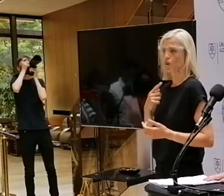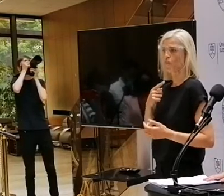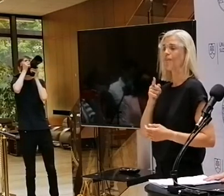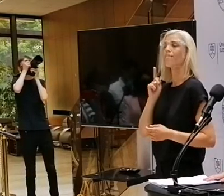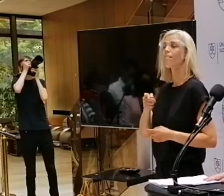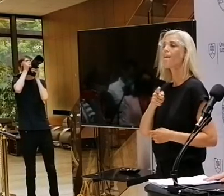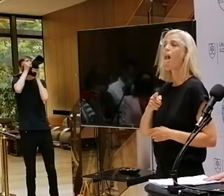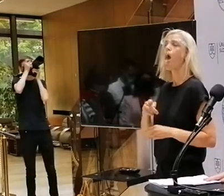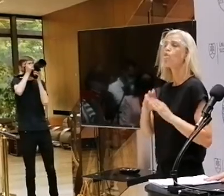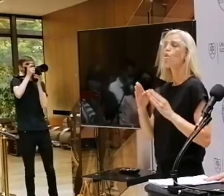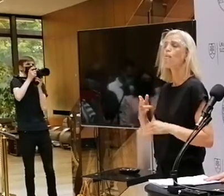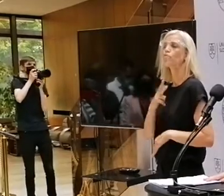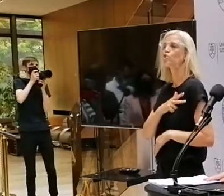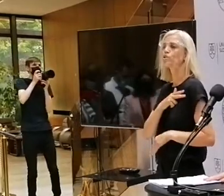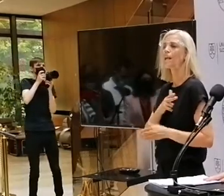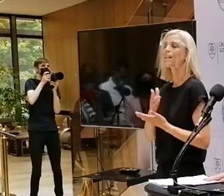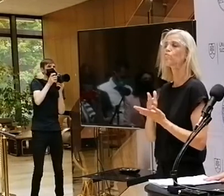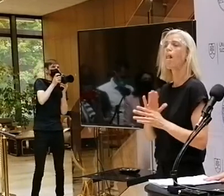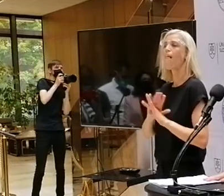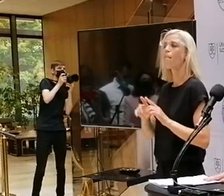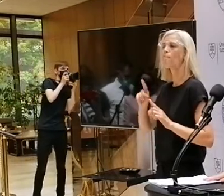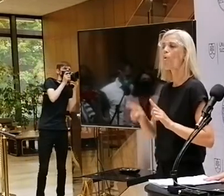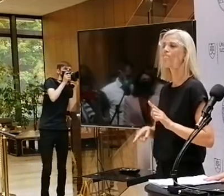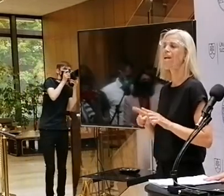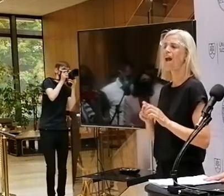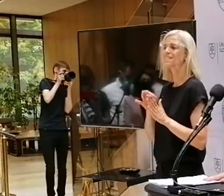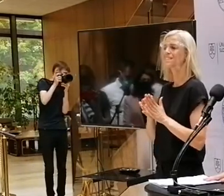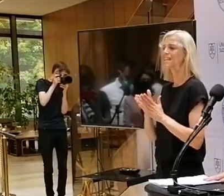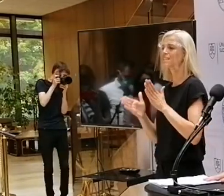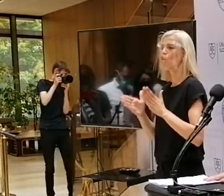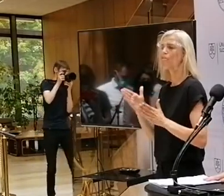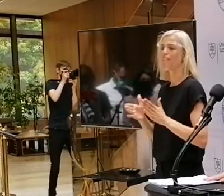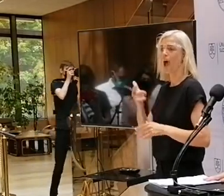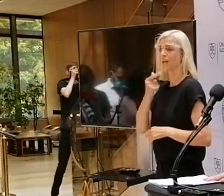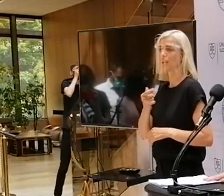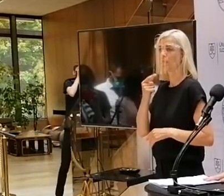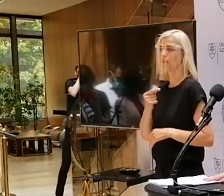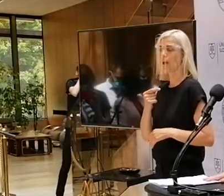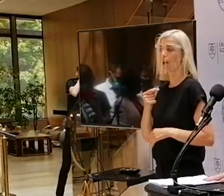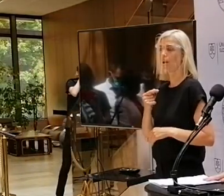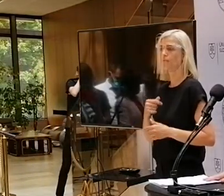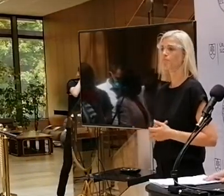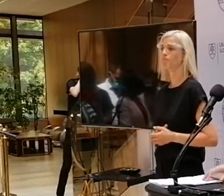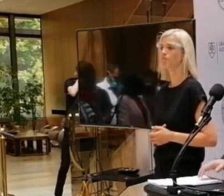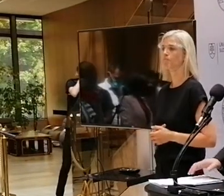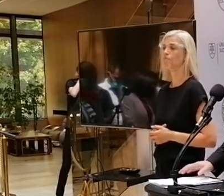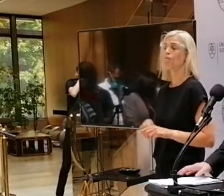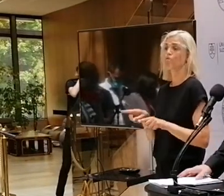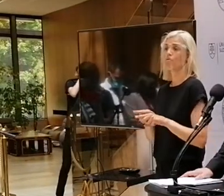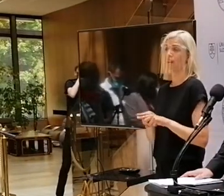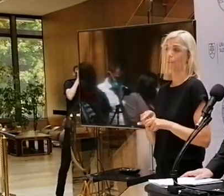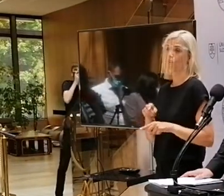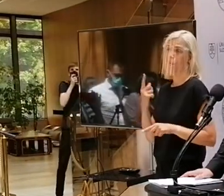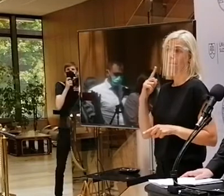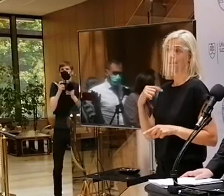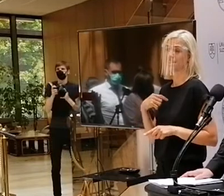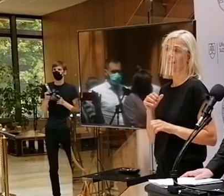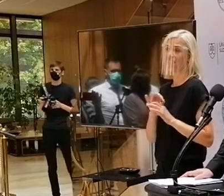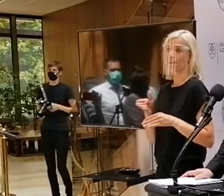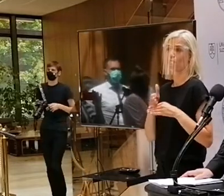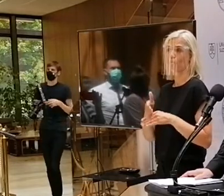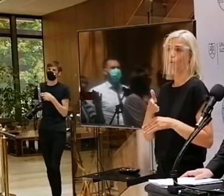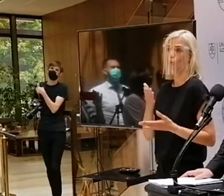je povinné očkovanie proti sezónnej chrípke. Aj to si myslíme, že mohlo napomôcť tým, že klienti boli zaočkovaní,